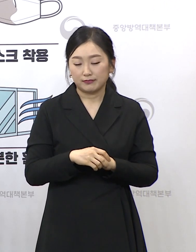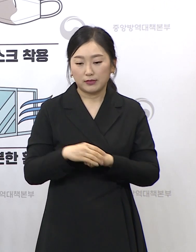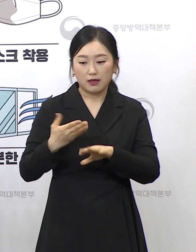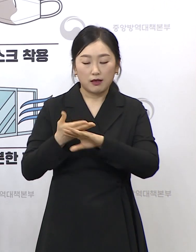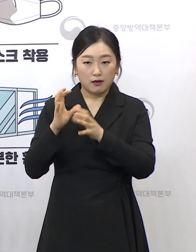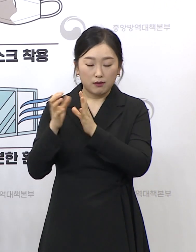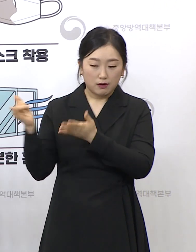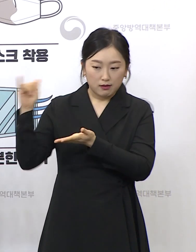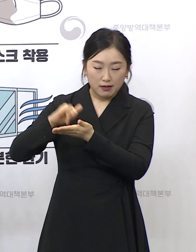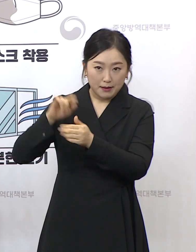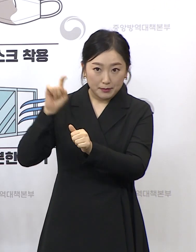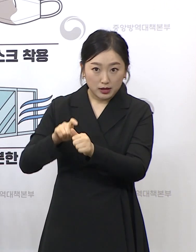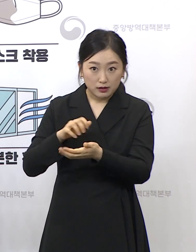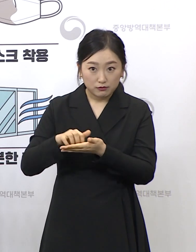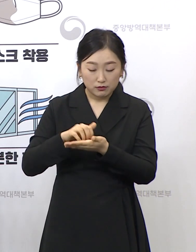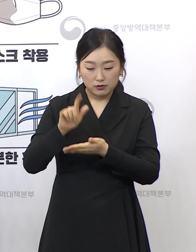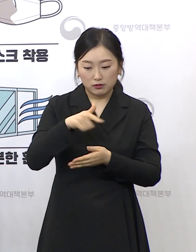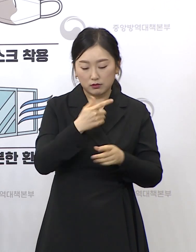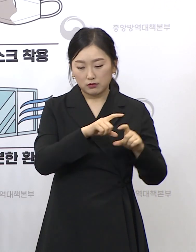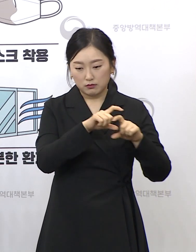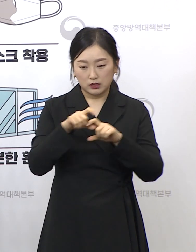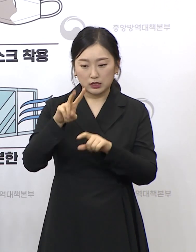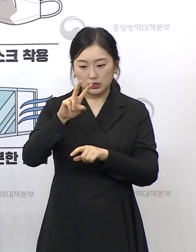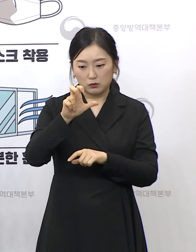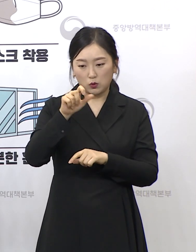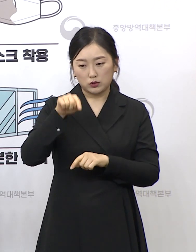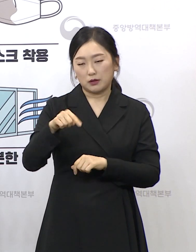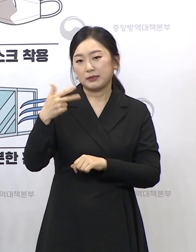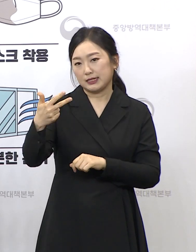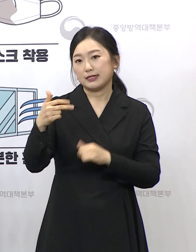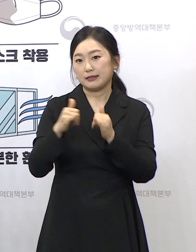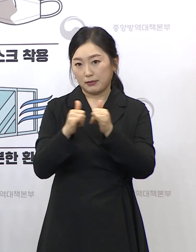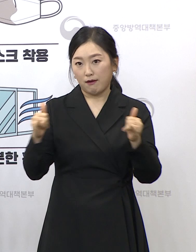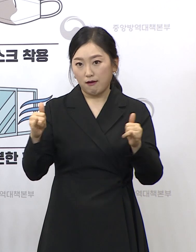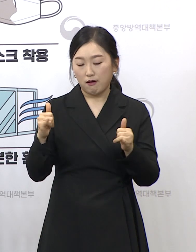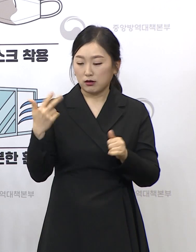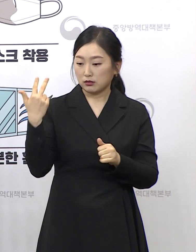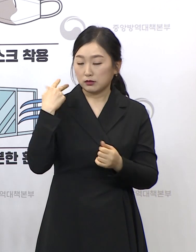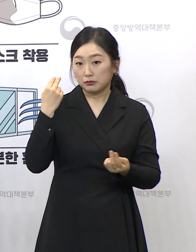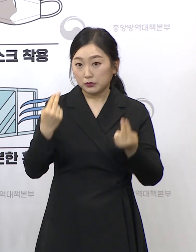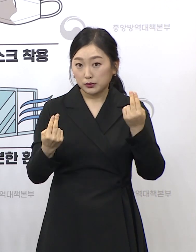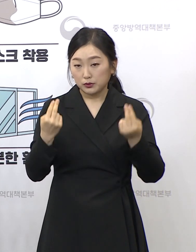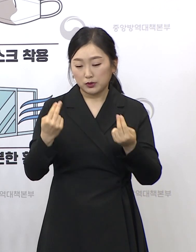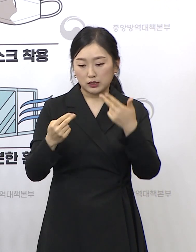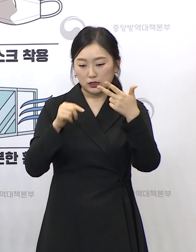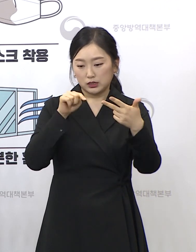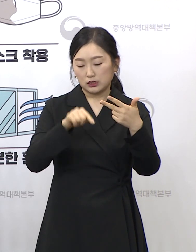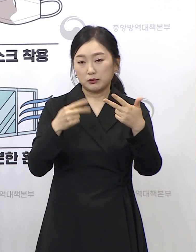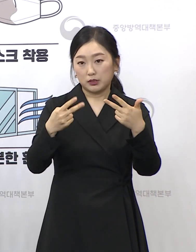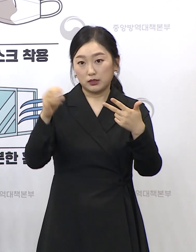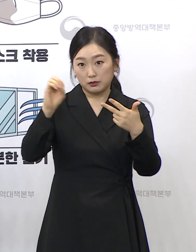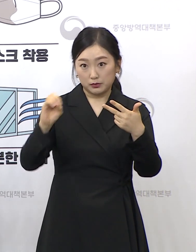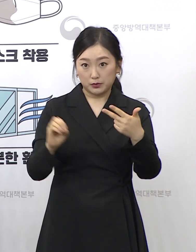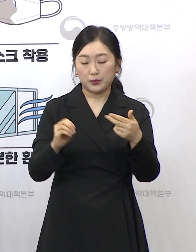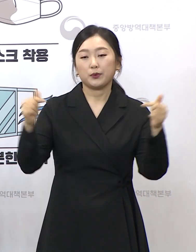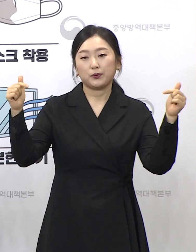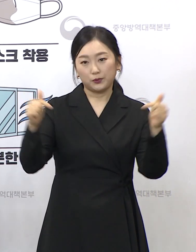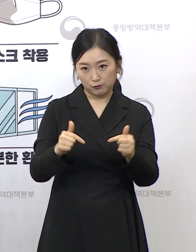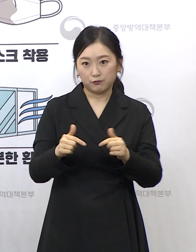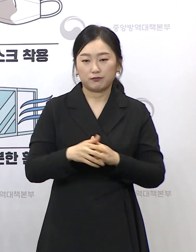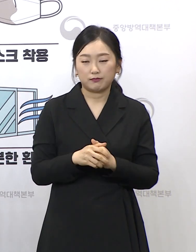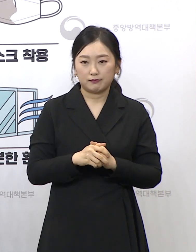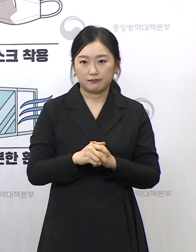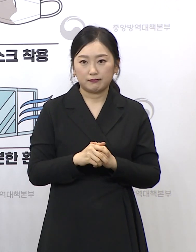유입 사례는 일평균 25.7명으로 전주 대비 7.2%